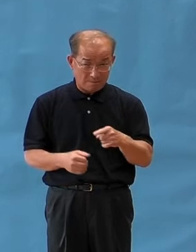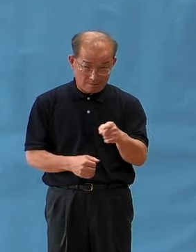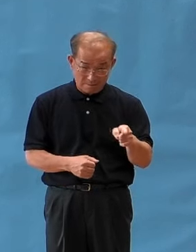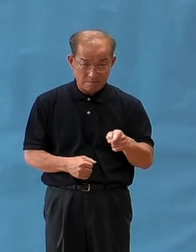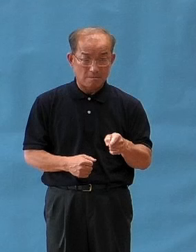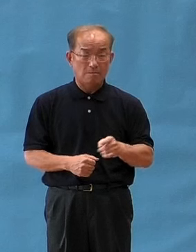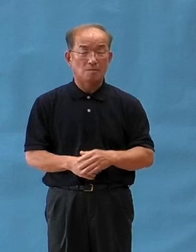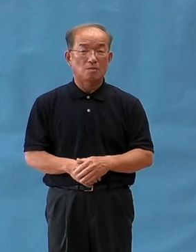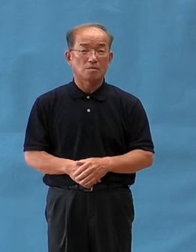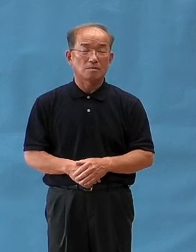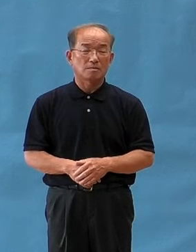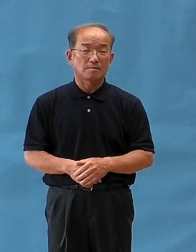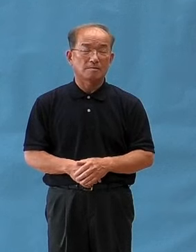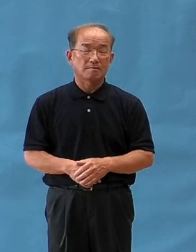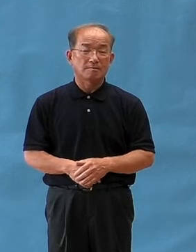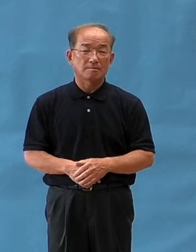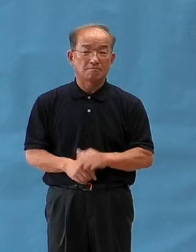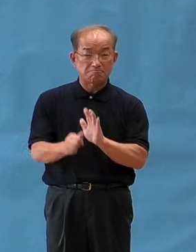本当に。